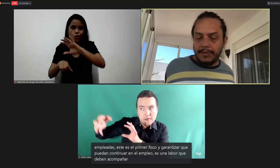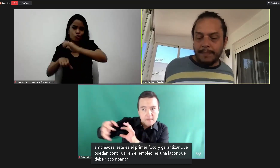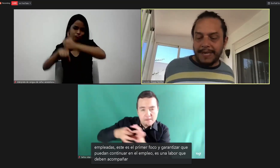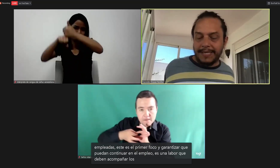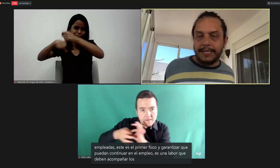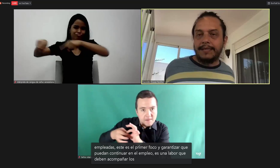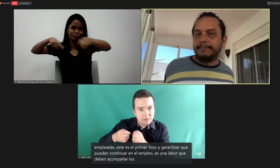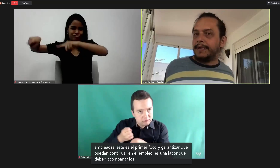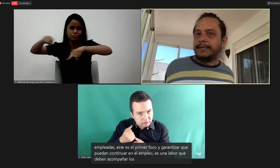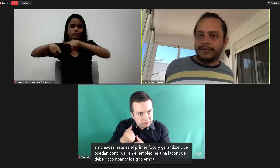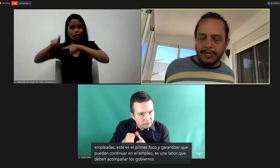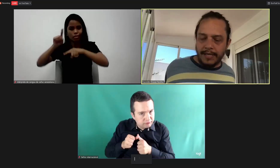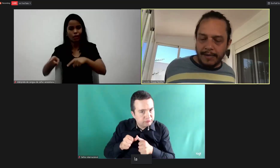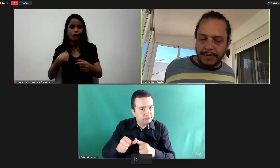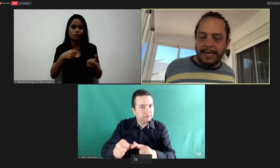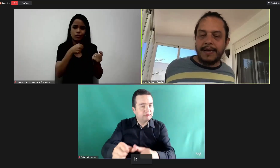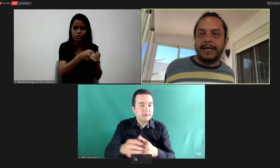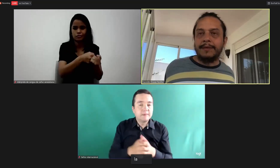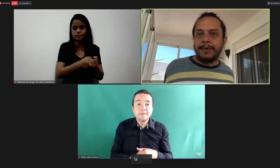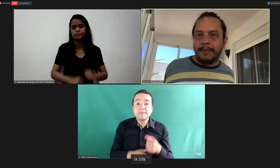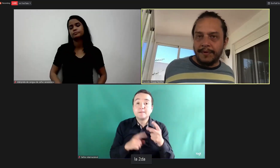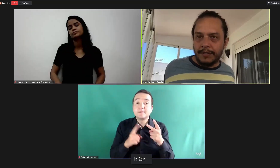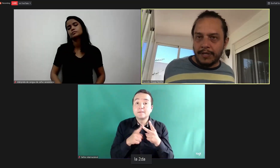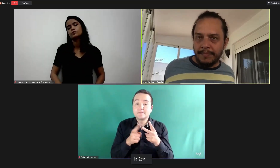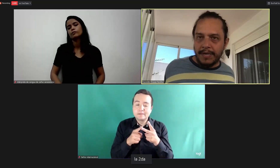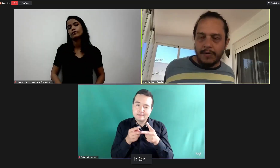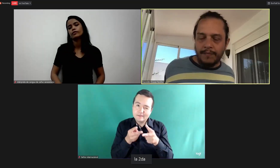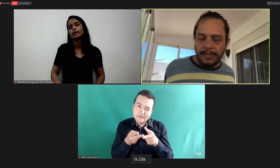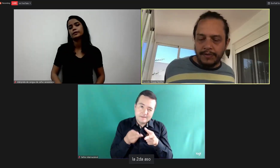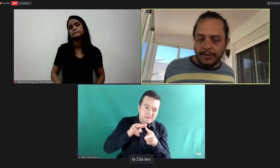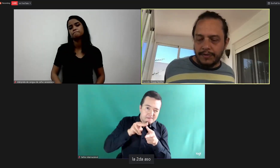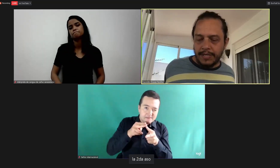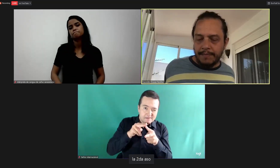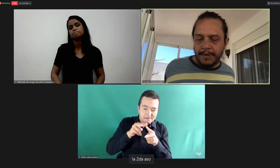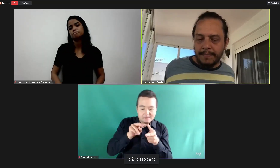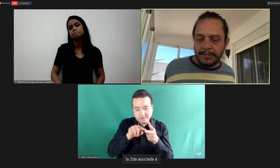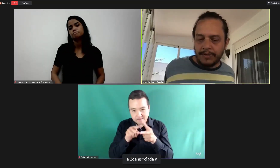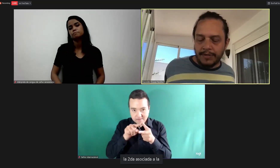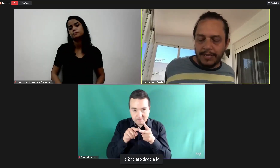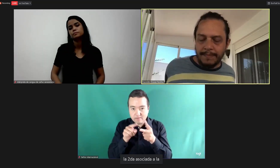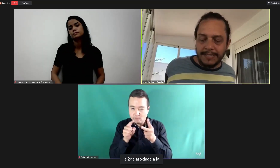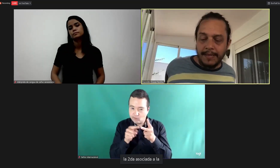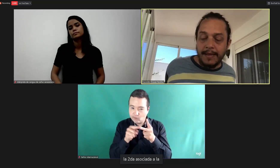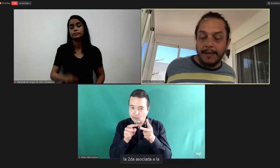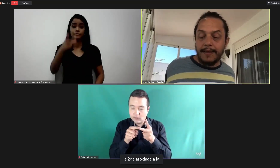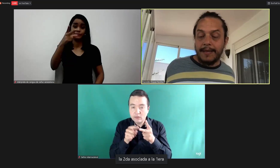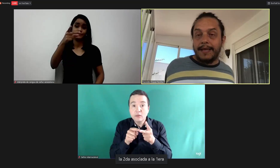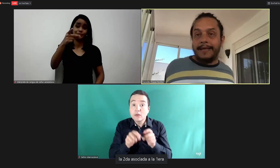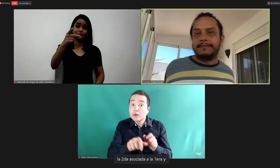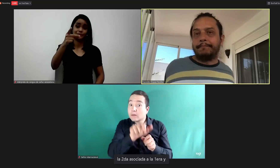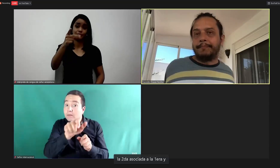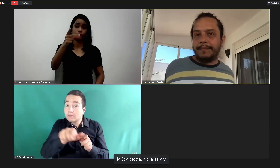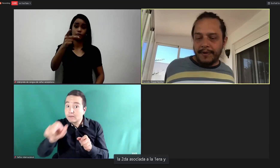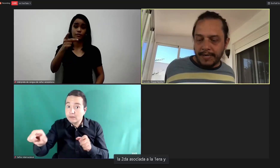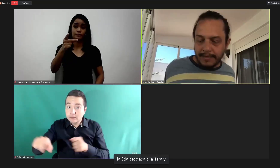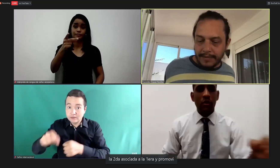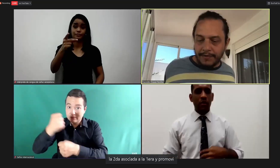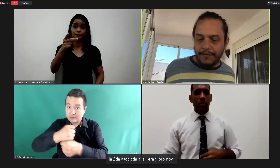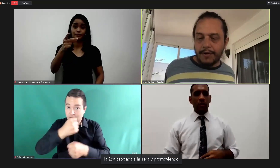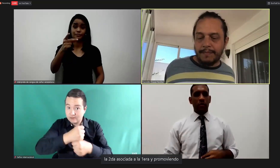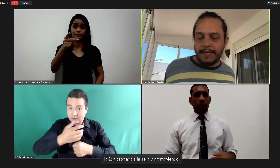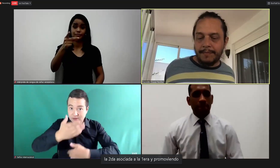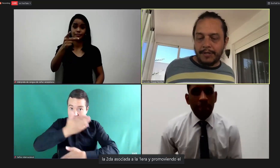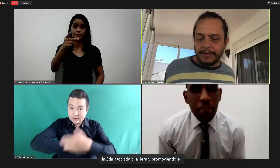La segunda pata, asociada a la primera y promoviendo también el aumento del empleo de personas con discapacidad, es